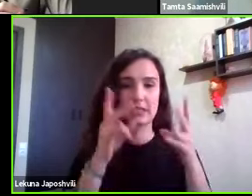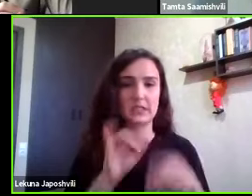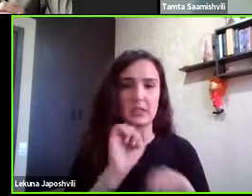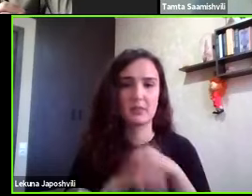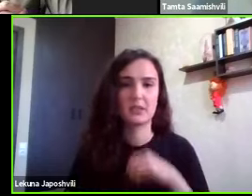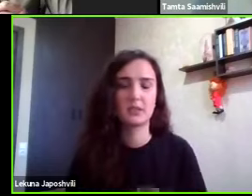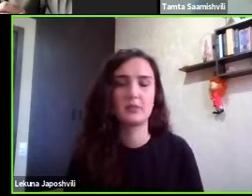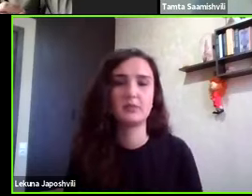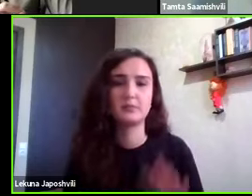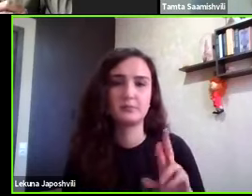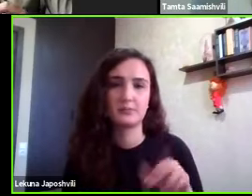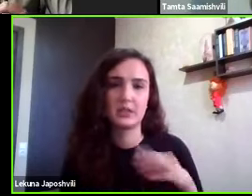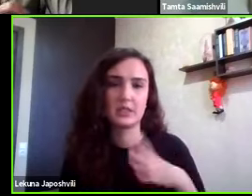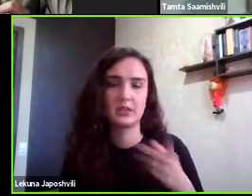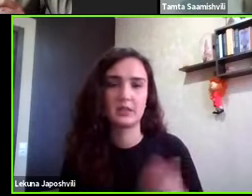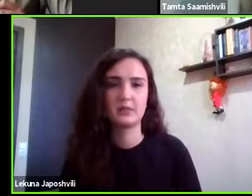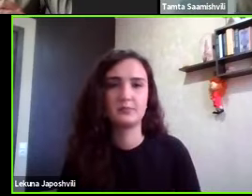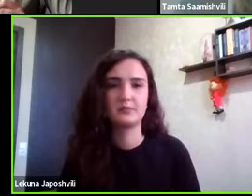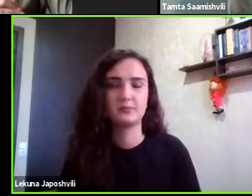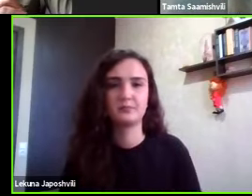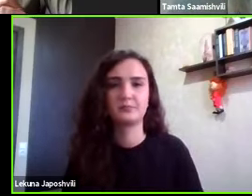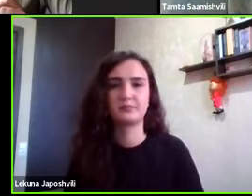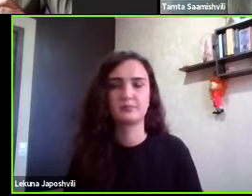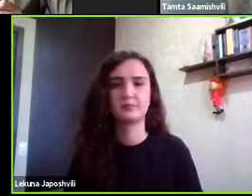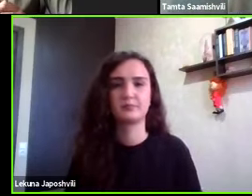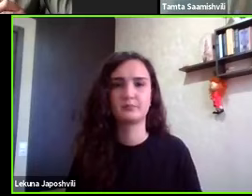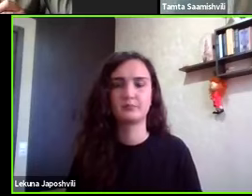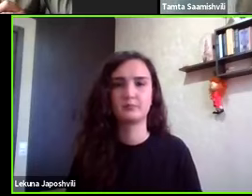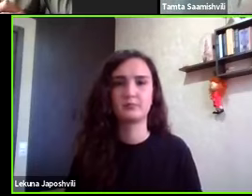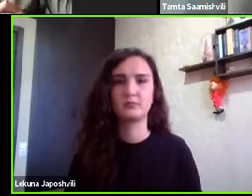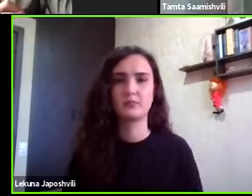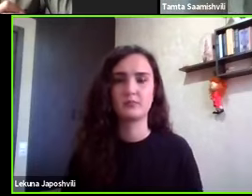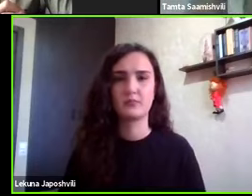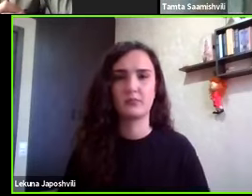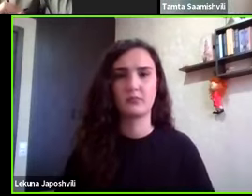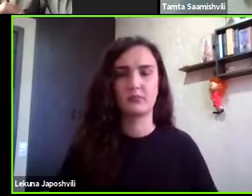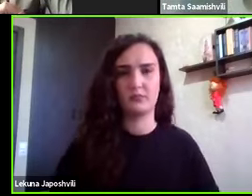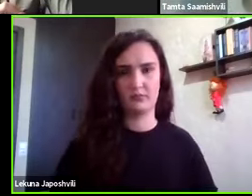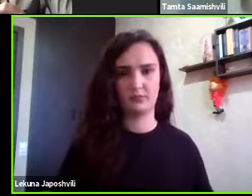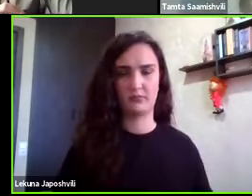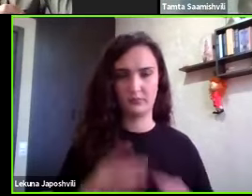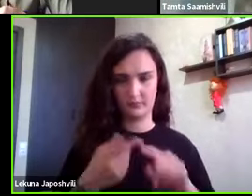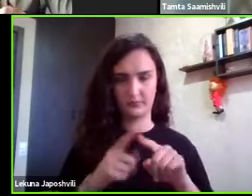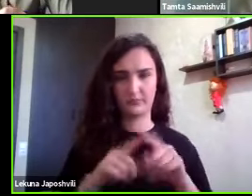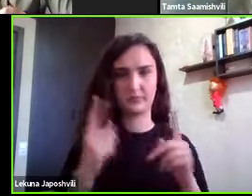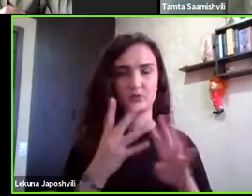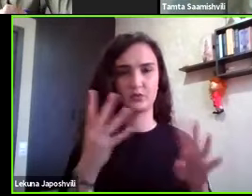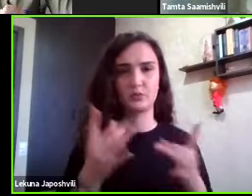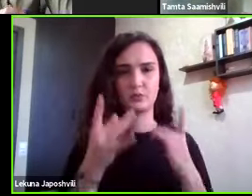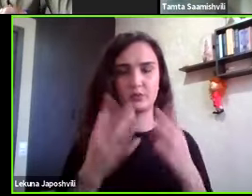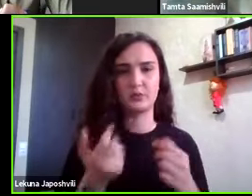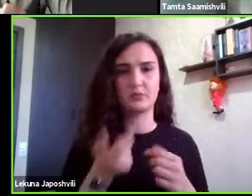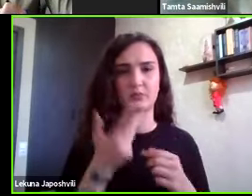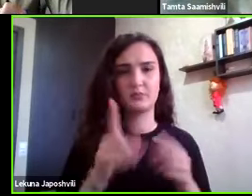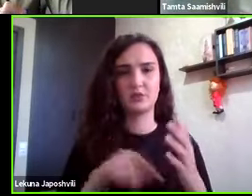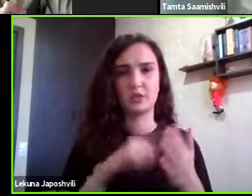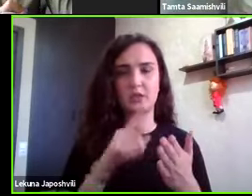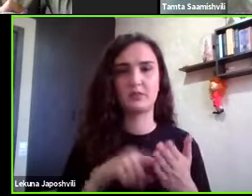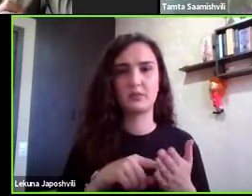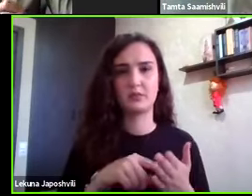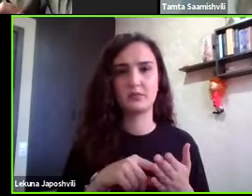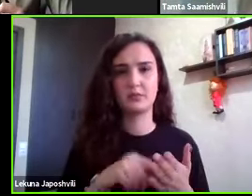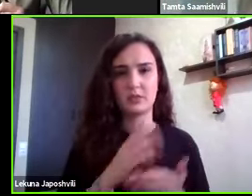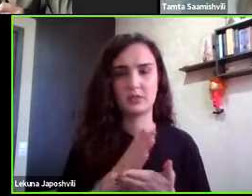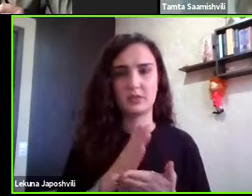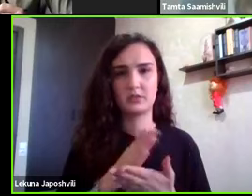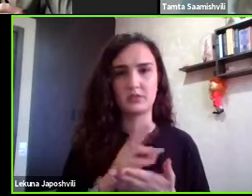და გადატანა. მაგრამ ხავტანა მე იმ მაინც პირველ რიგში დიახ, უბრალოდ რამდენიმე შეკითხვა